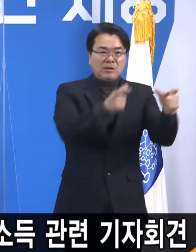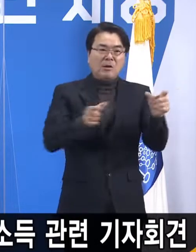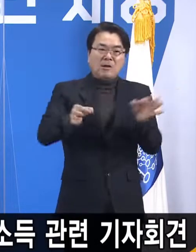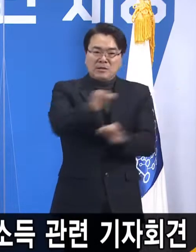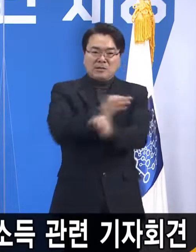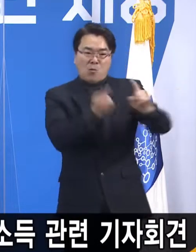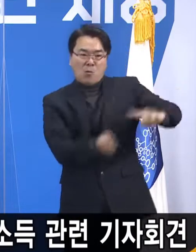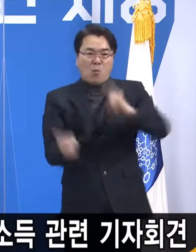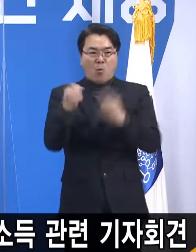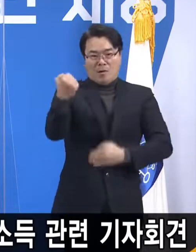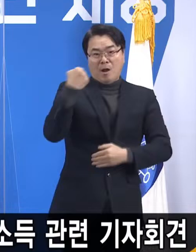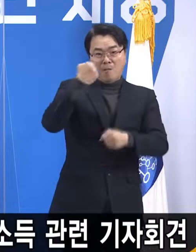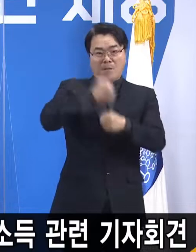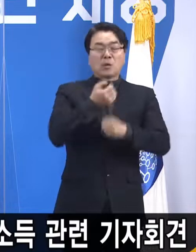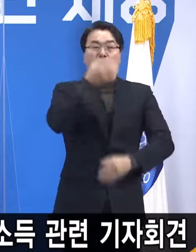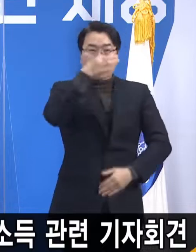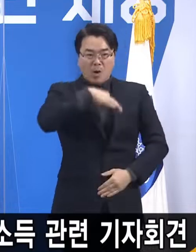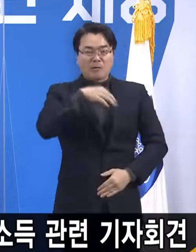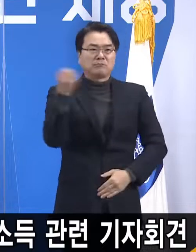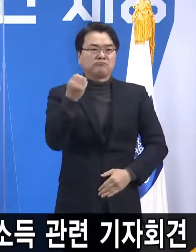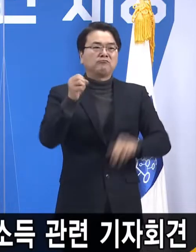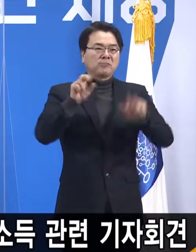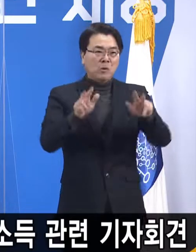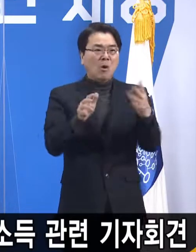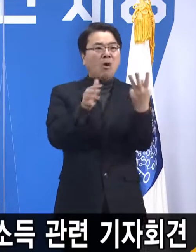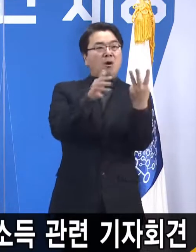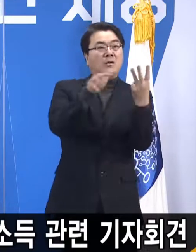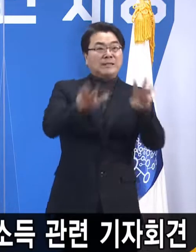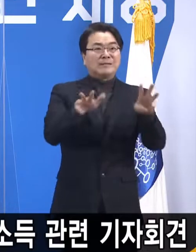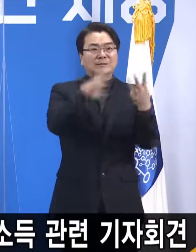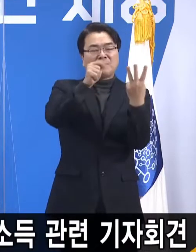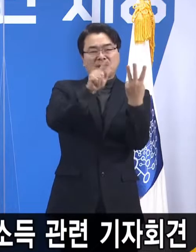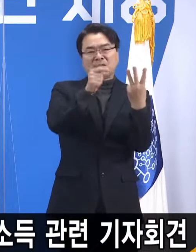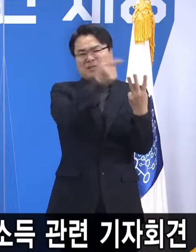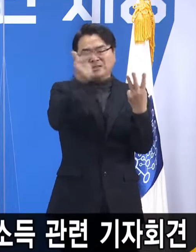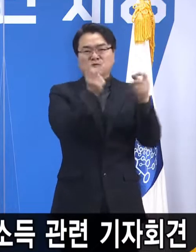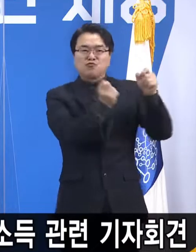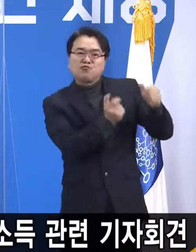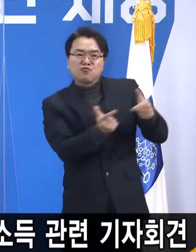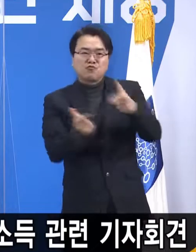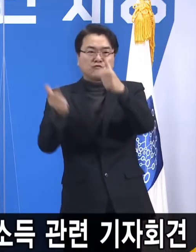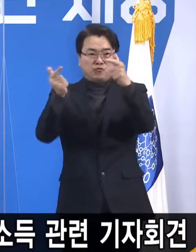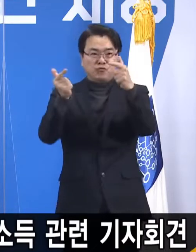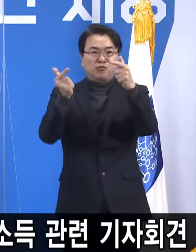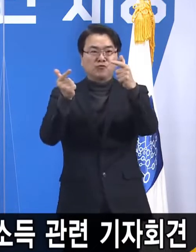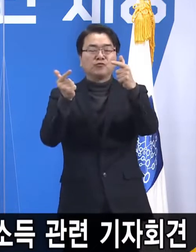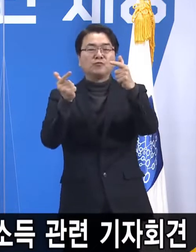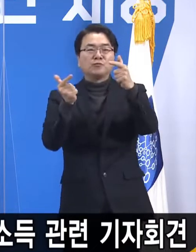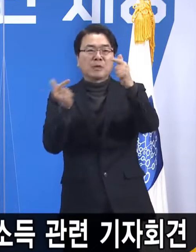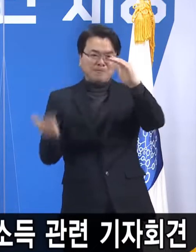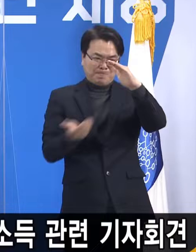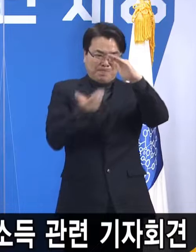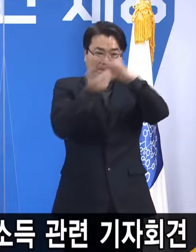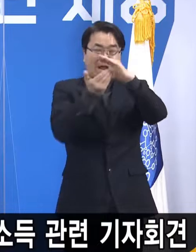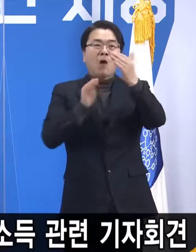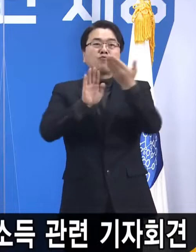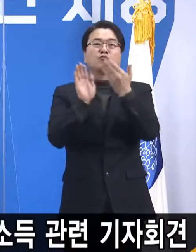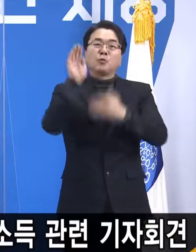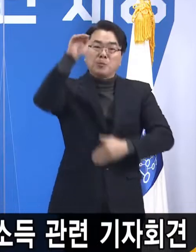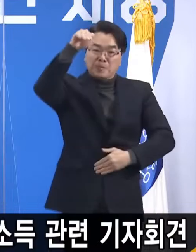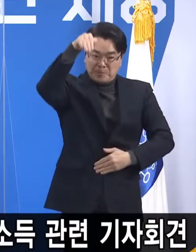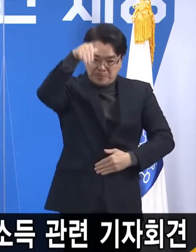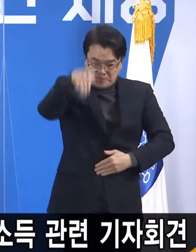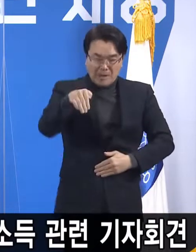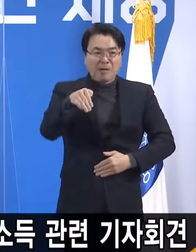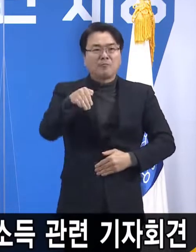효과, 현재 3차 대유행이 정점을 찍고 확진자가 감소하는 추세인 점,